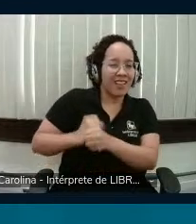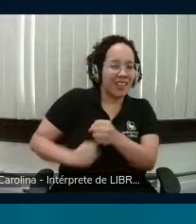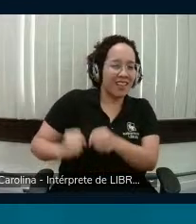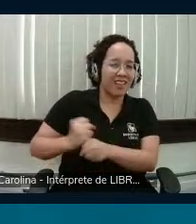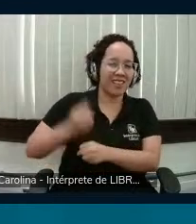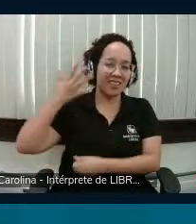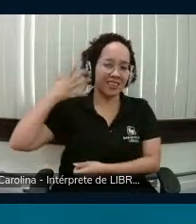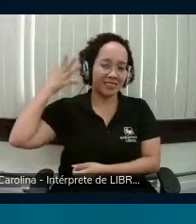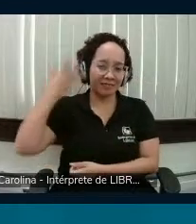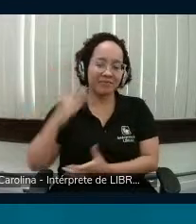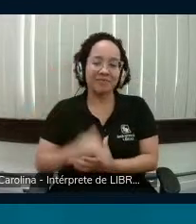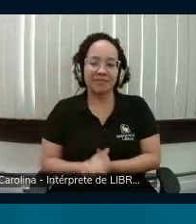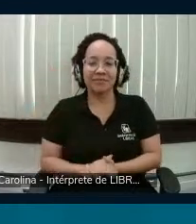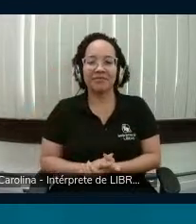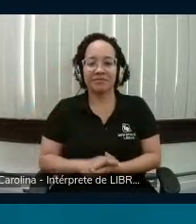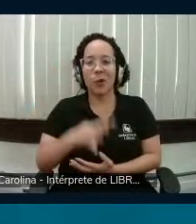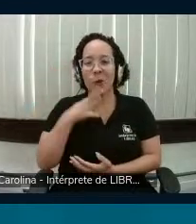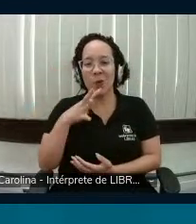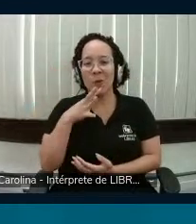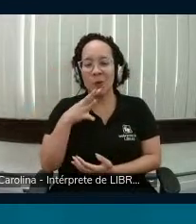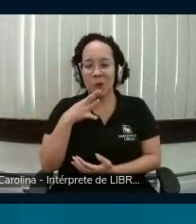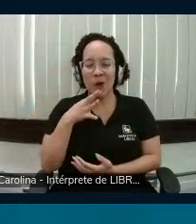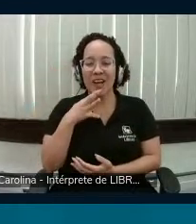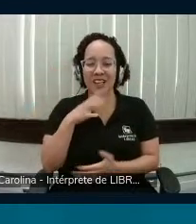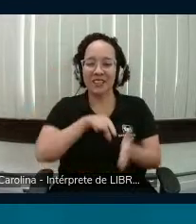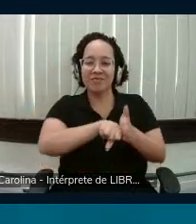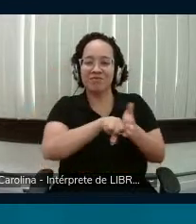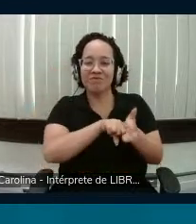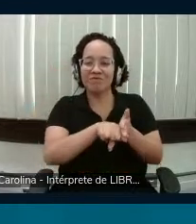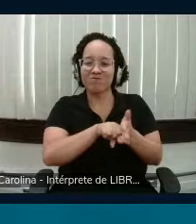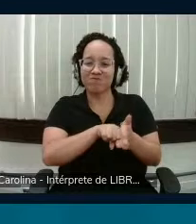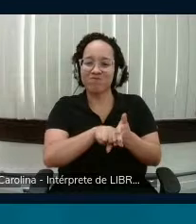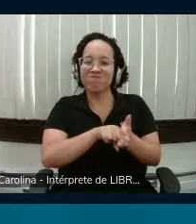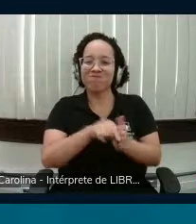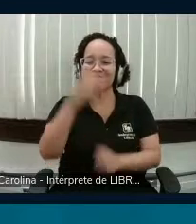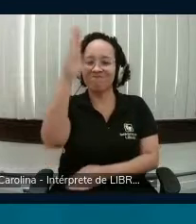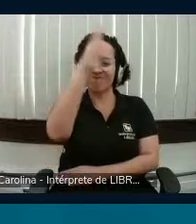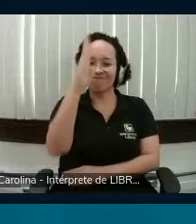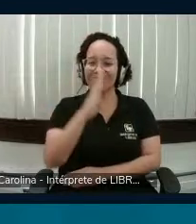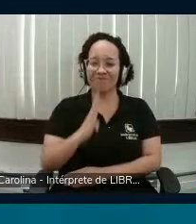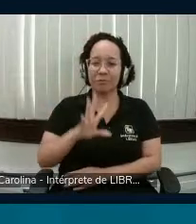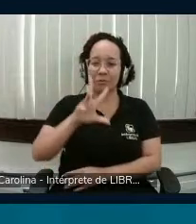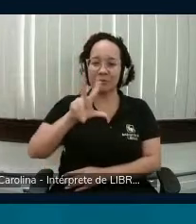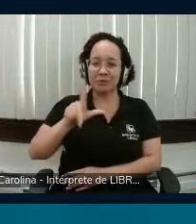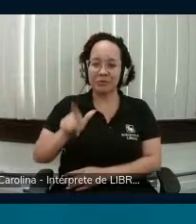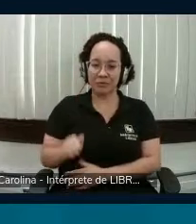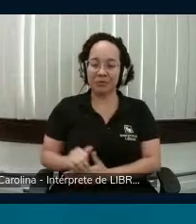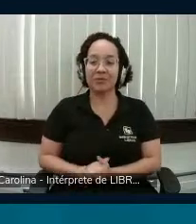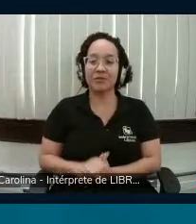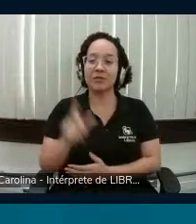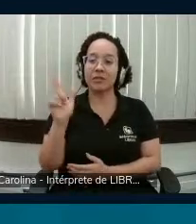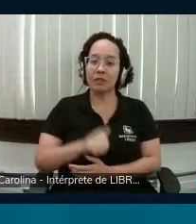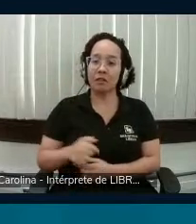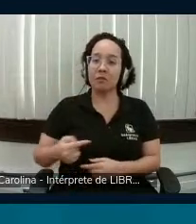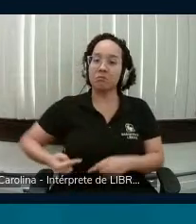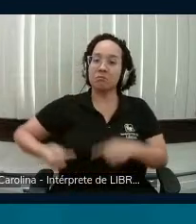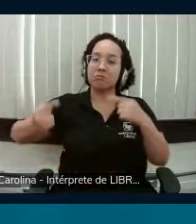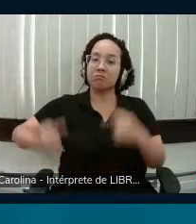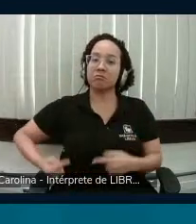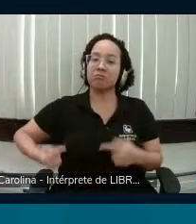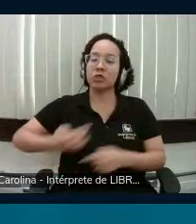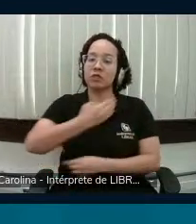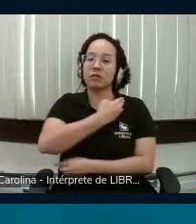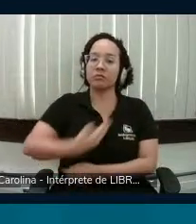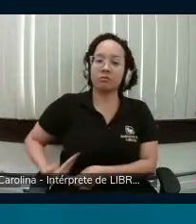Então, conheço um pouco o trabalho do programa e, de fato, é uma política pública de